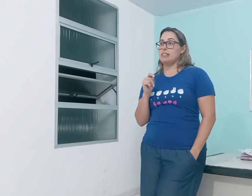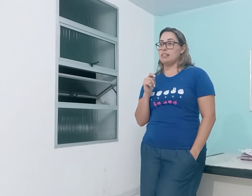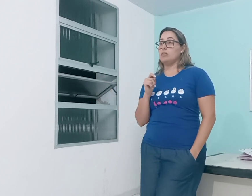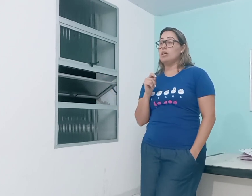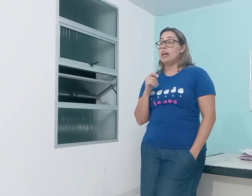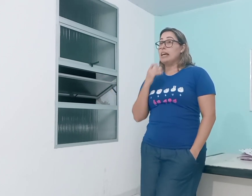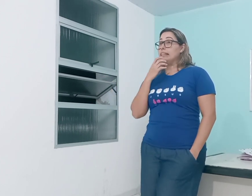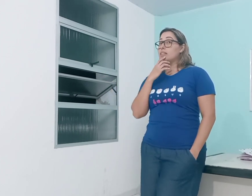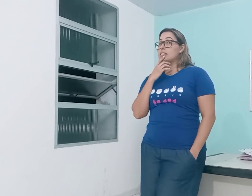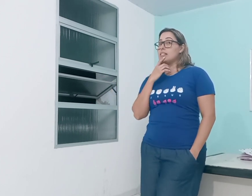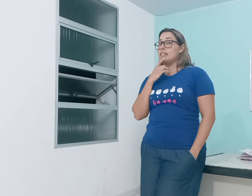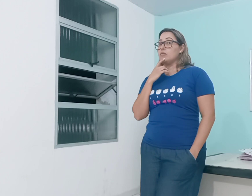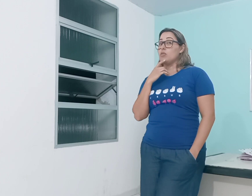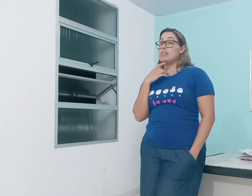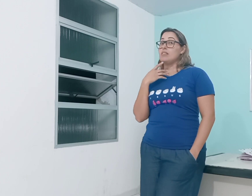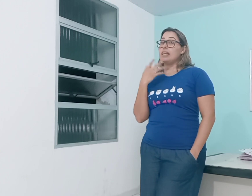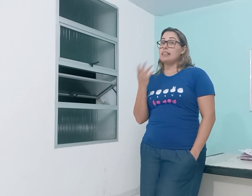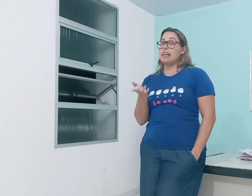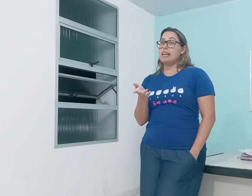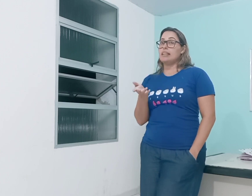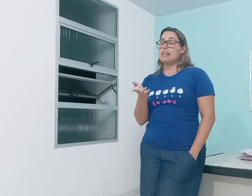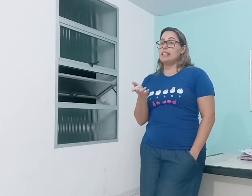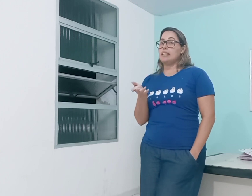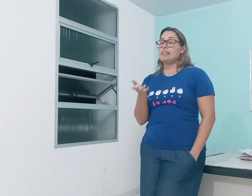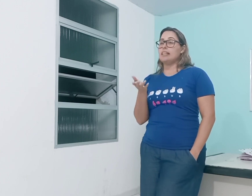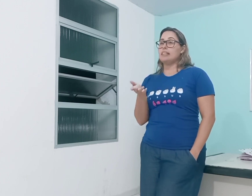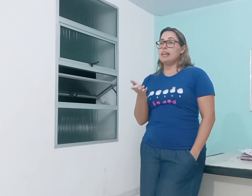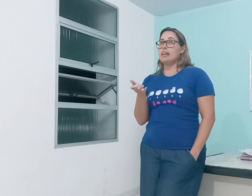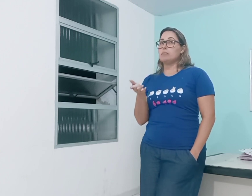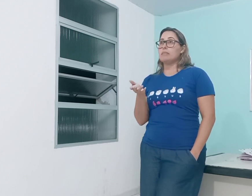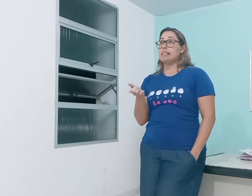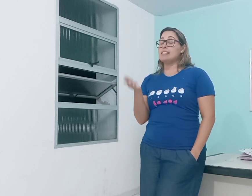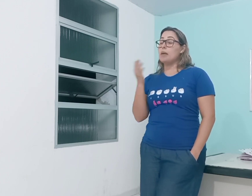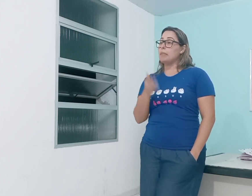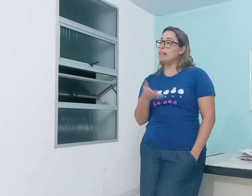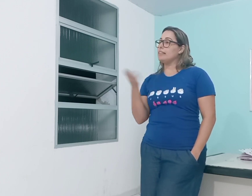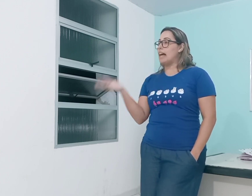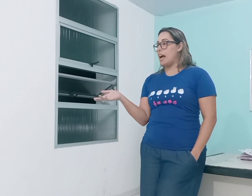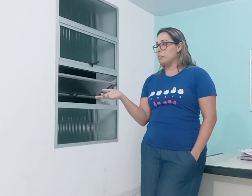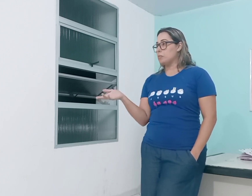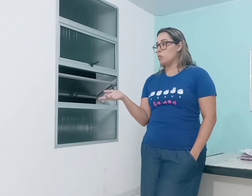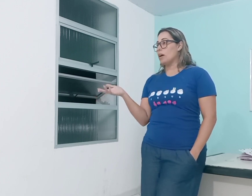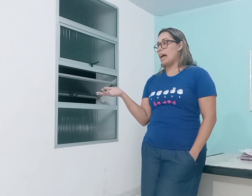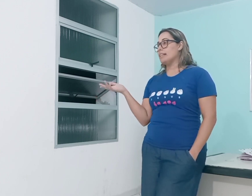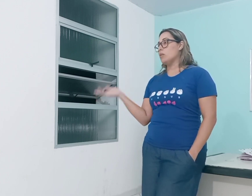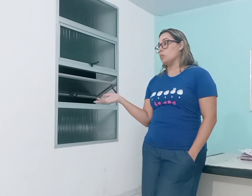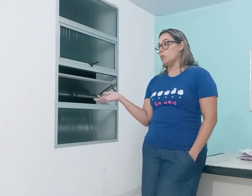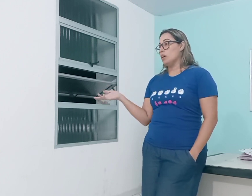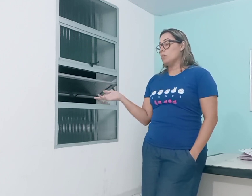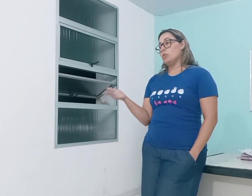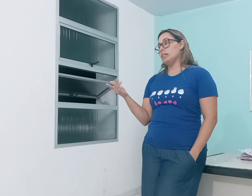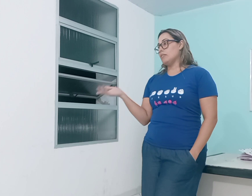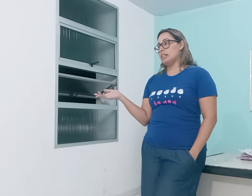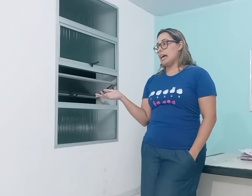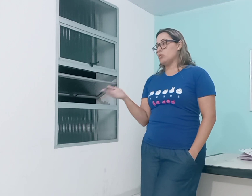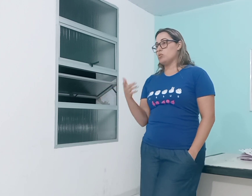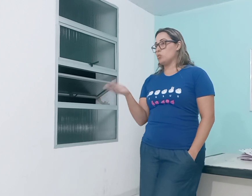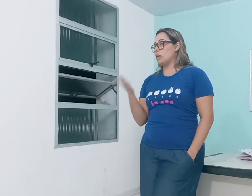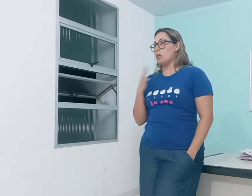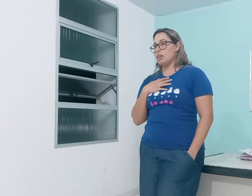entendeu? Então assim, você vai ter que entender e saber lidar com cada um. Porque na verdade o estudo é igual a